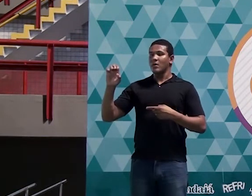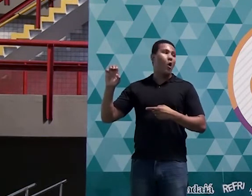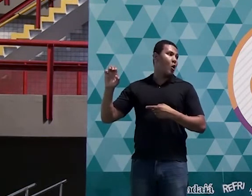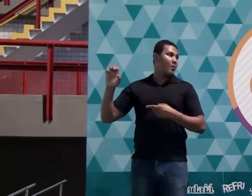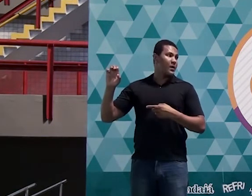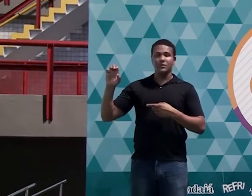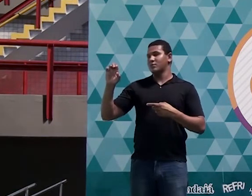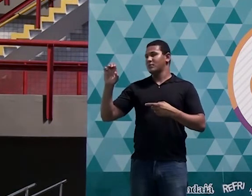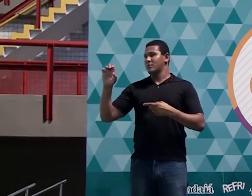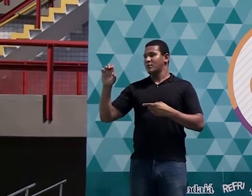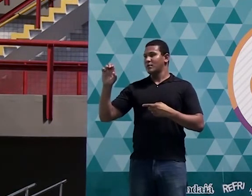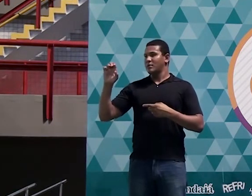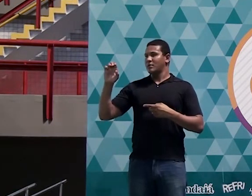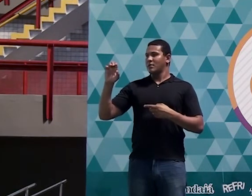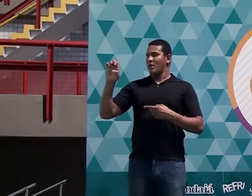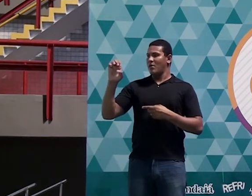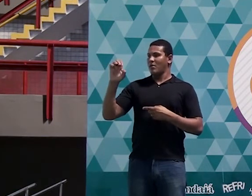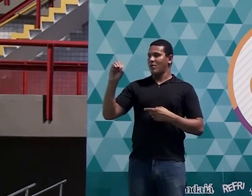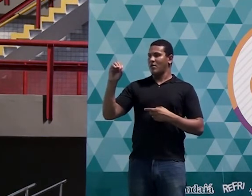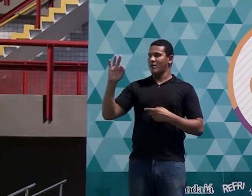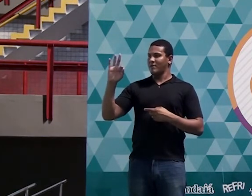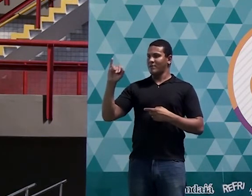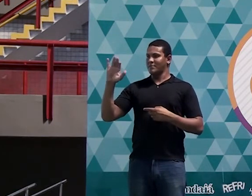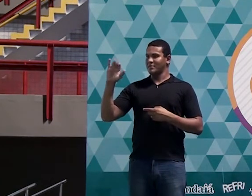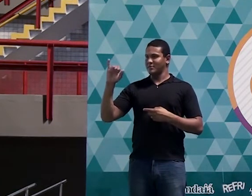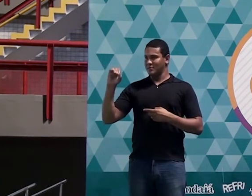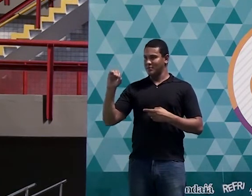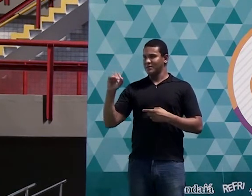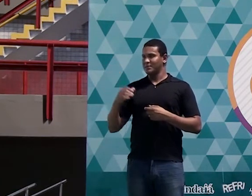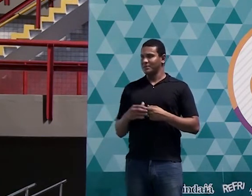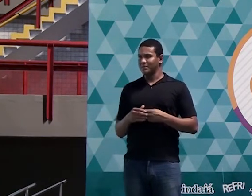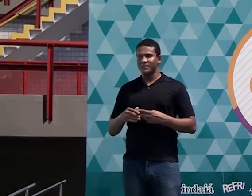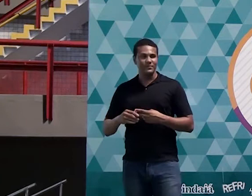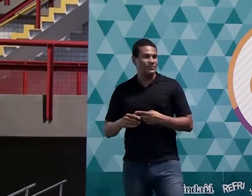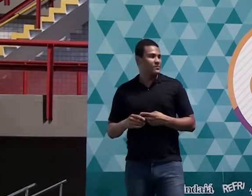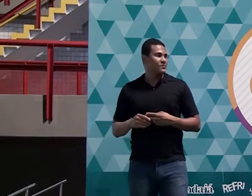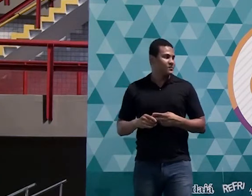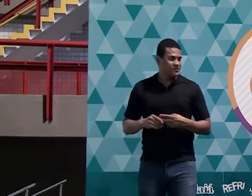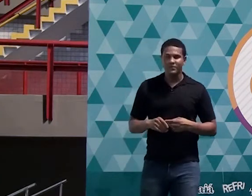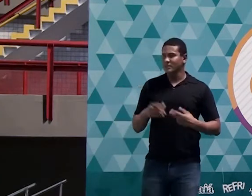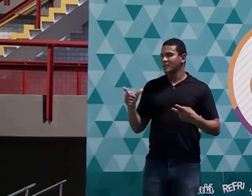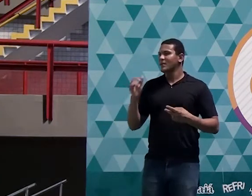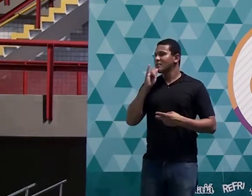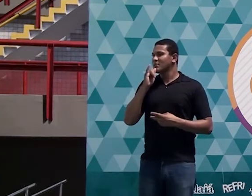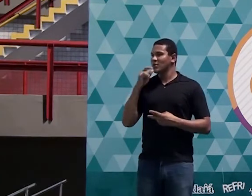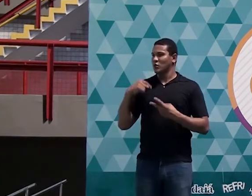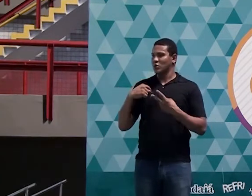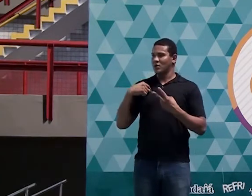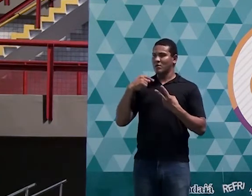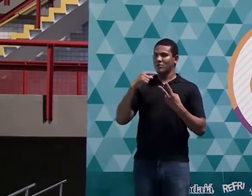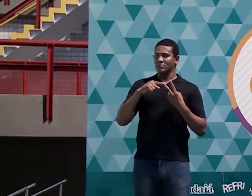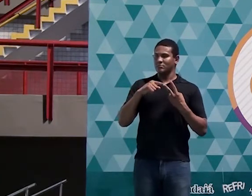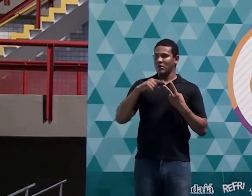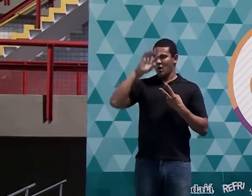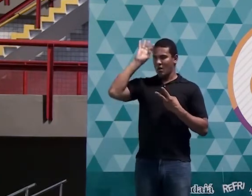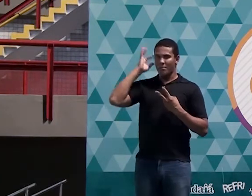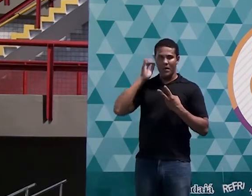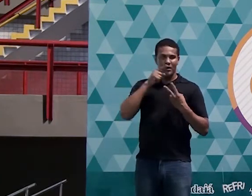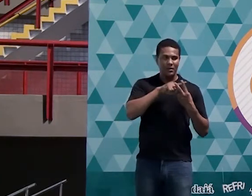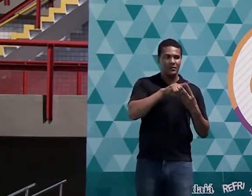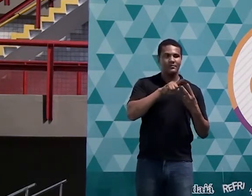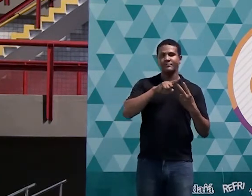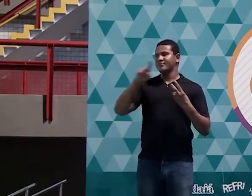Alberto. Roberto. Se tivesse eu, Roberto e Gabriel, tá certo? E tio